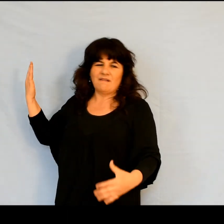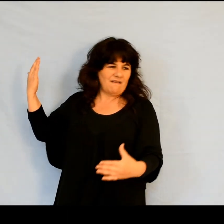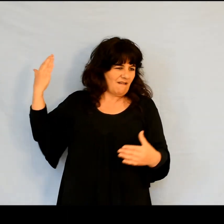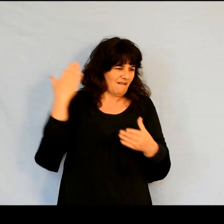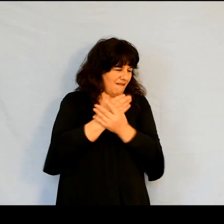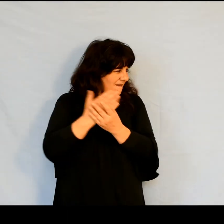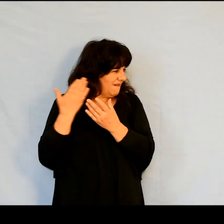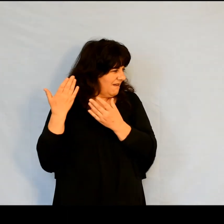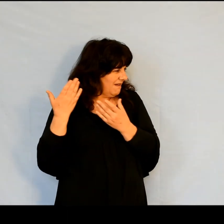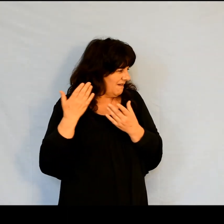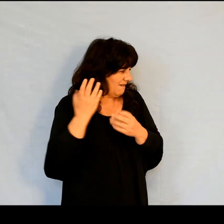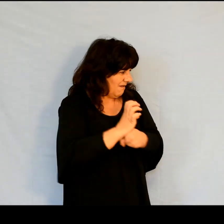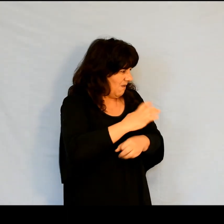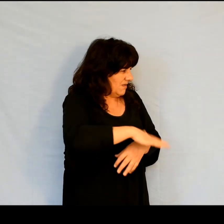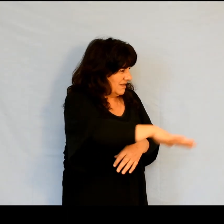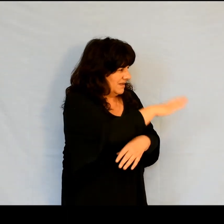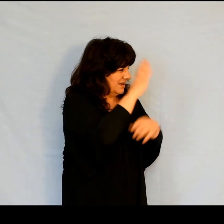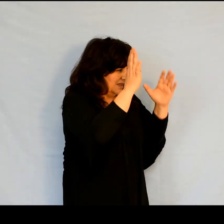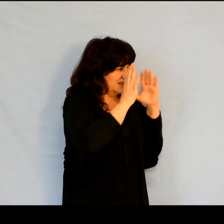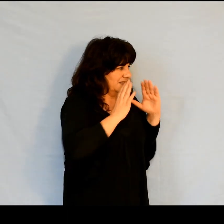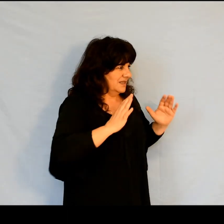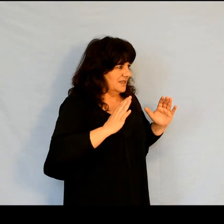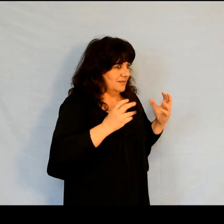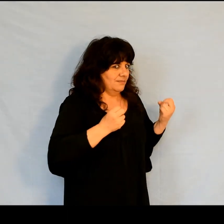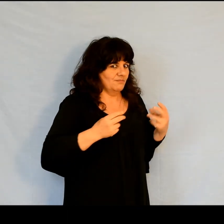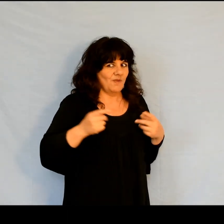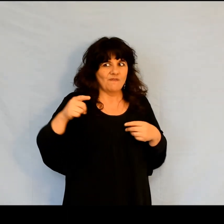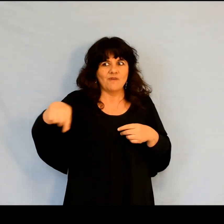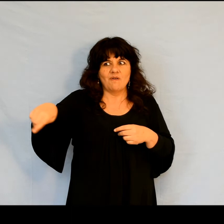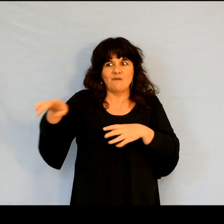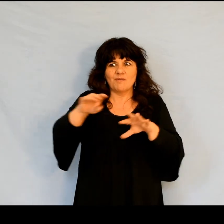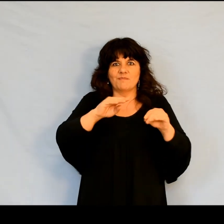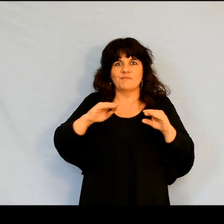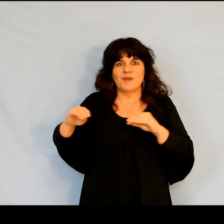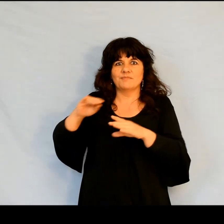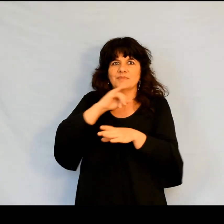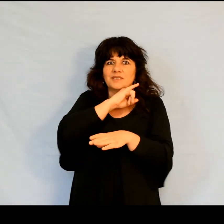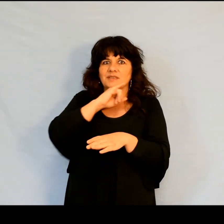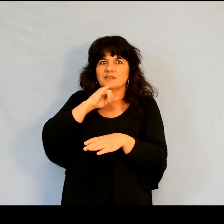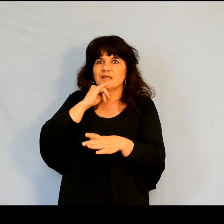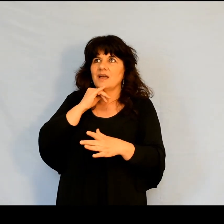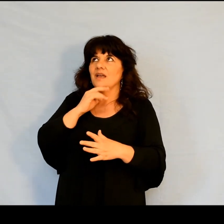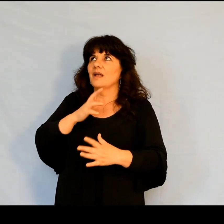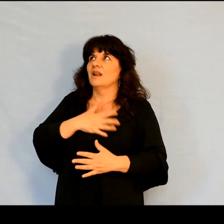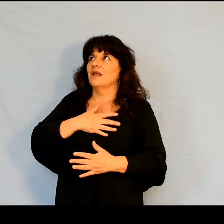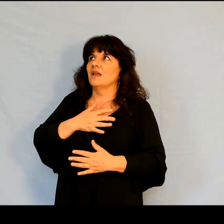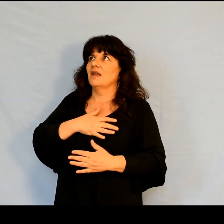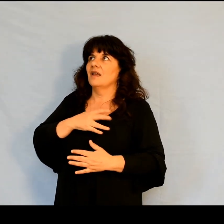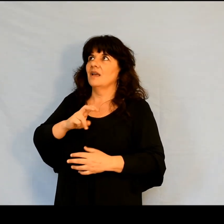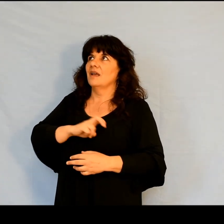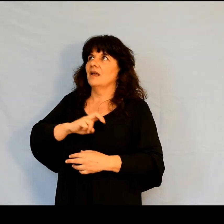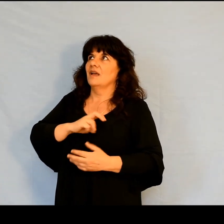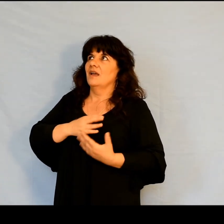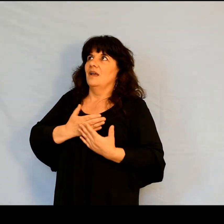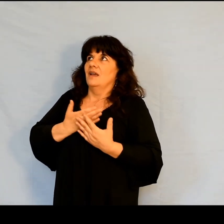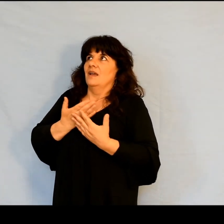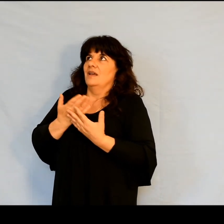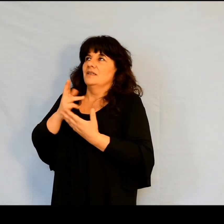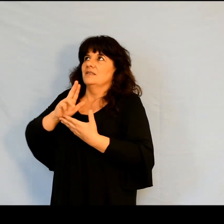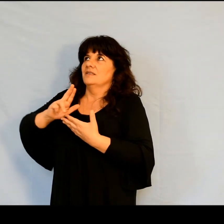Le peuple craignit le Seigneur, il mit sa foi dans le Seigneur et dans son serviteur Moïse.